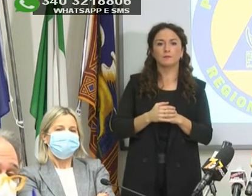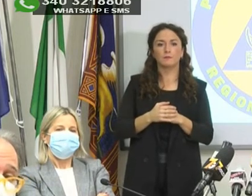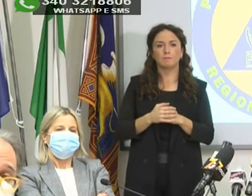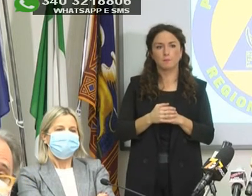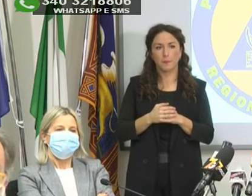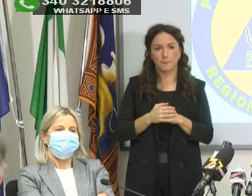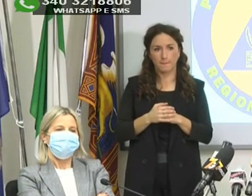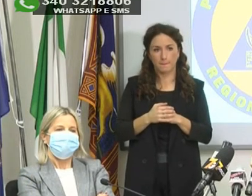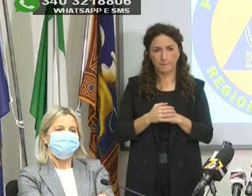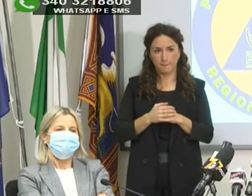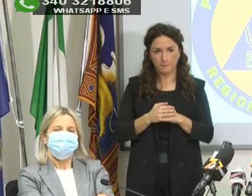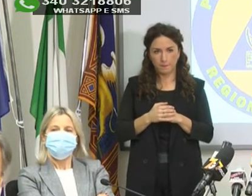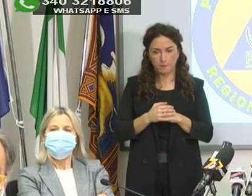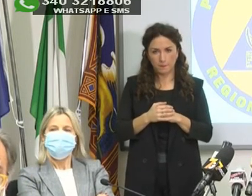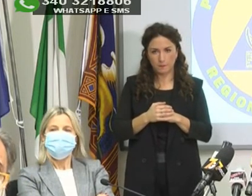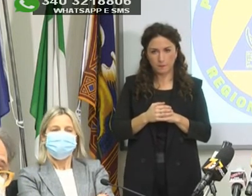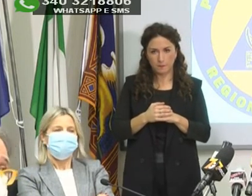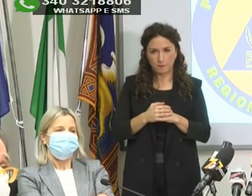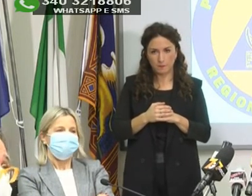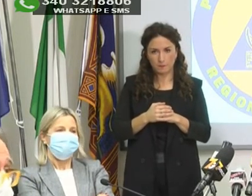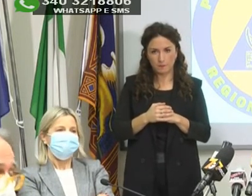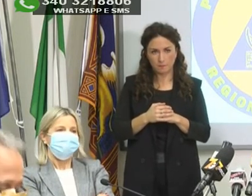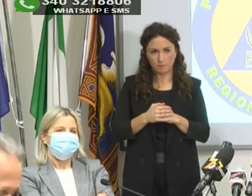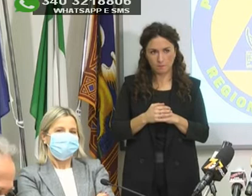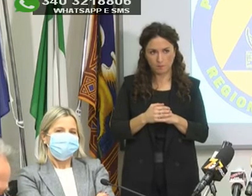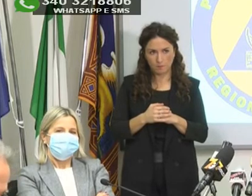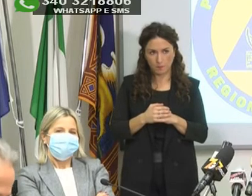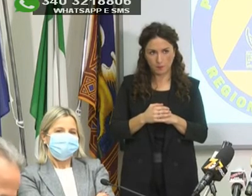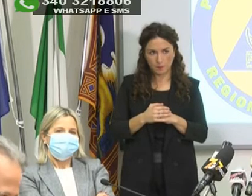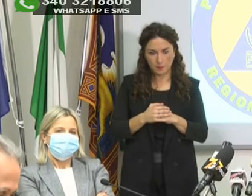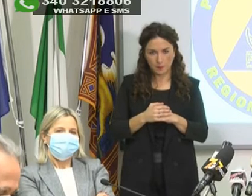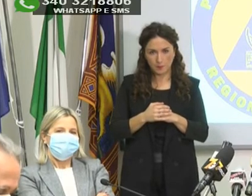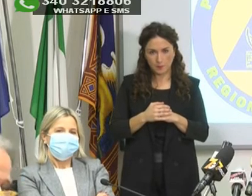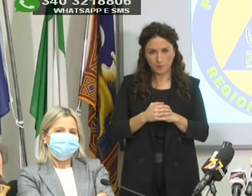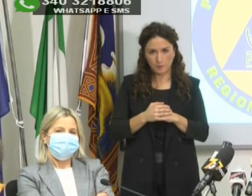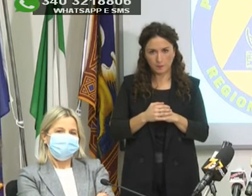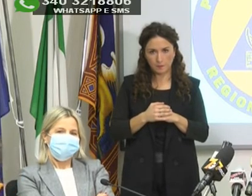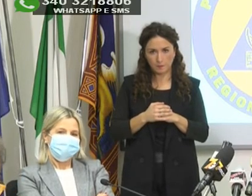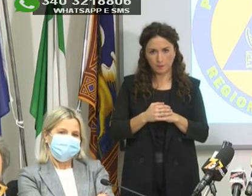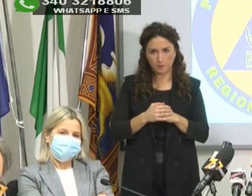dito, Zatto, Pederiva, Giacomuzzo, Petenò.